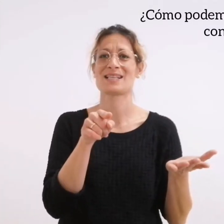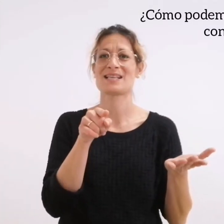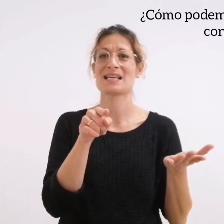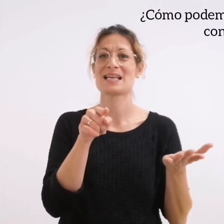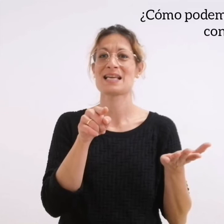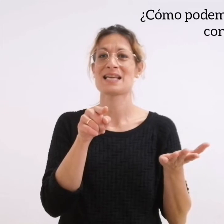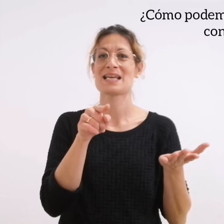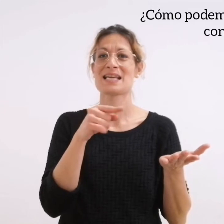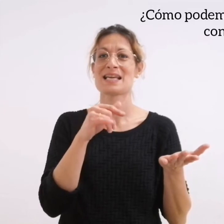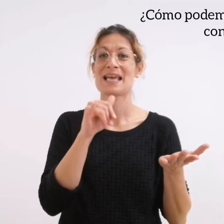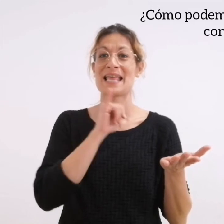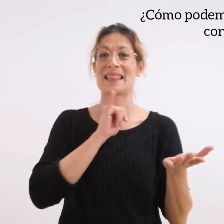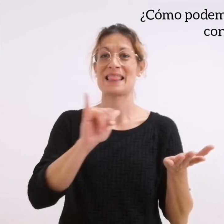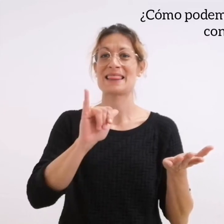identidad.